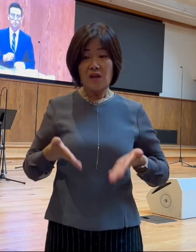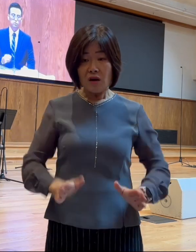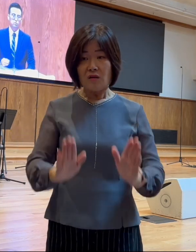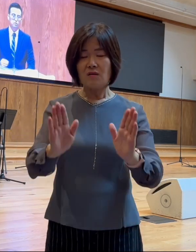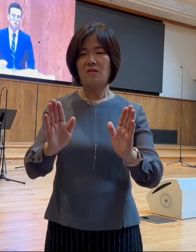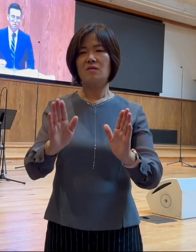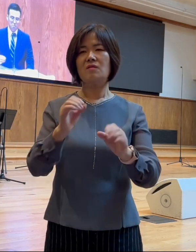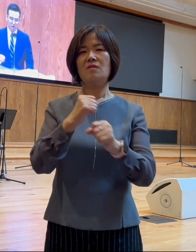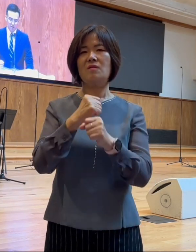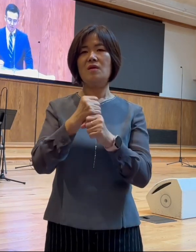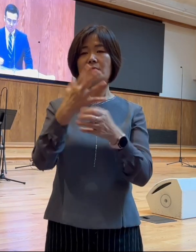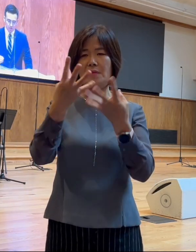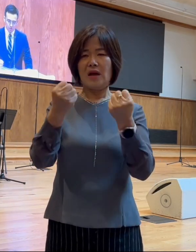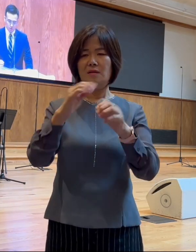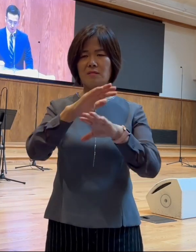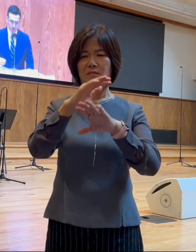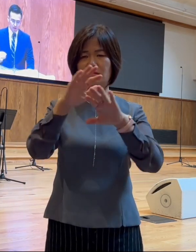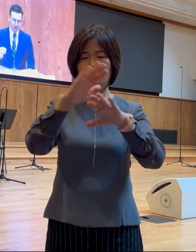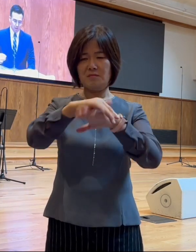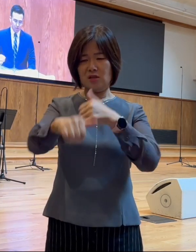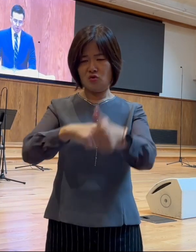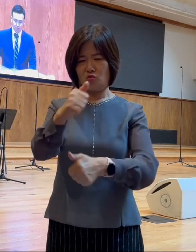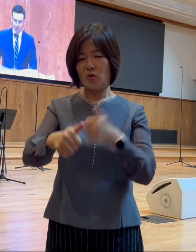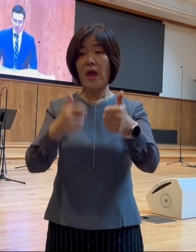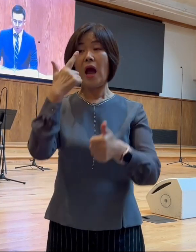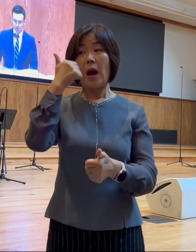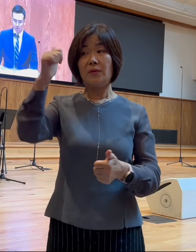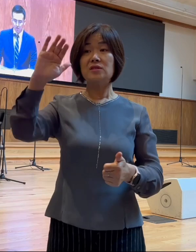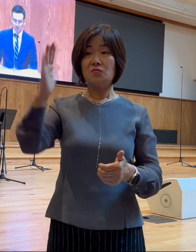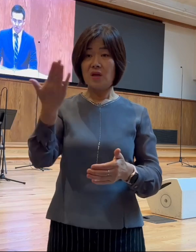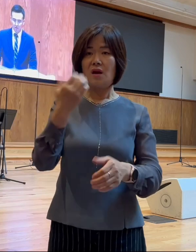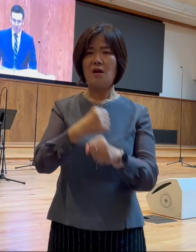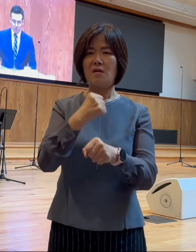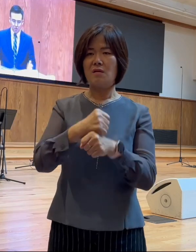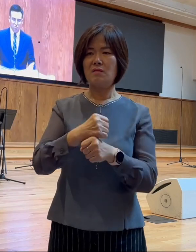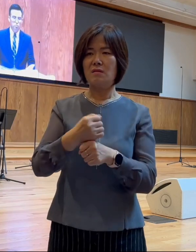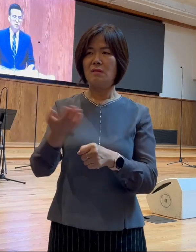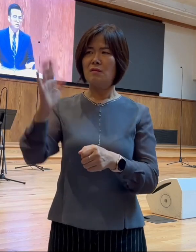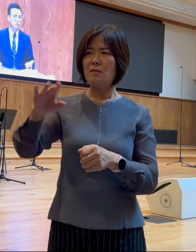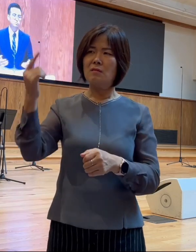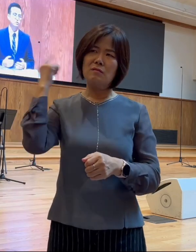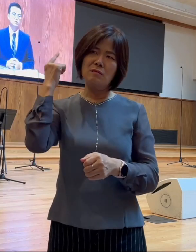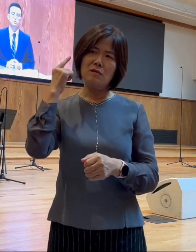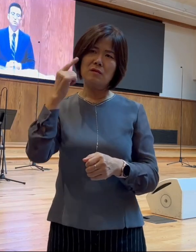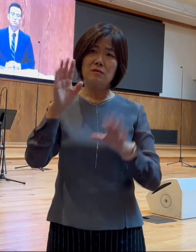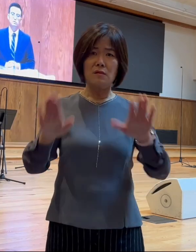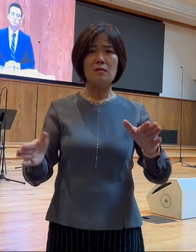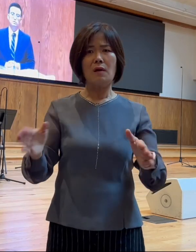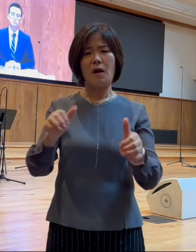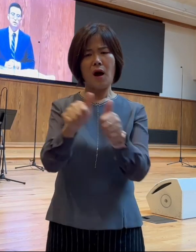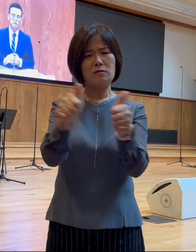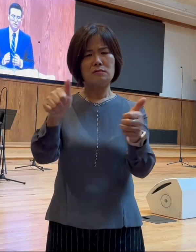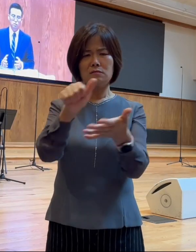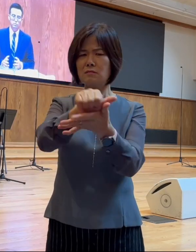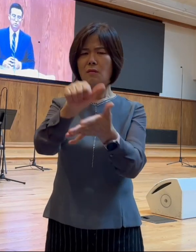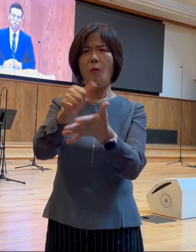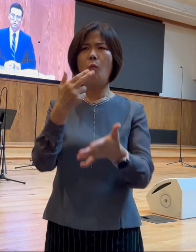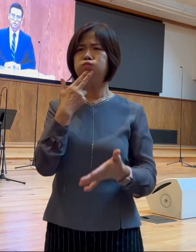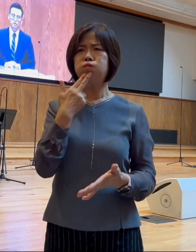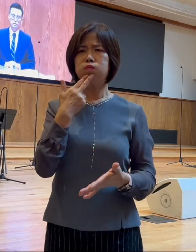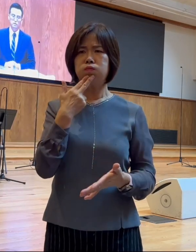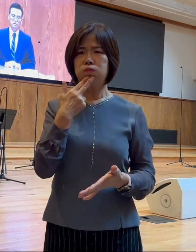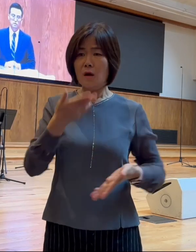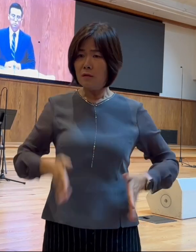내가 너로 많은 민족의 아버지가 되게 할 것이다. 근데 현실적으로는 아들이 없었어요. 아들 하나 없는